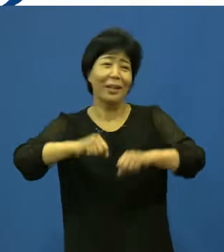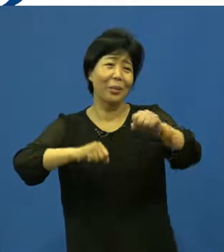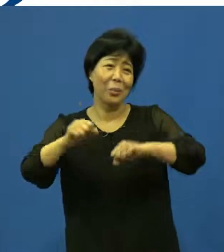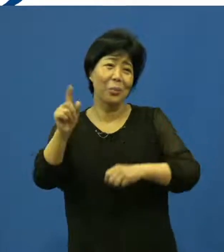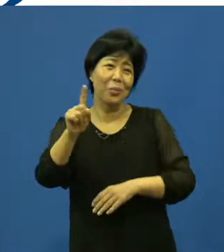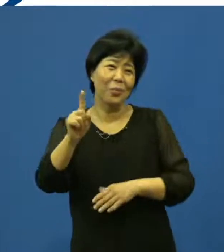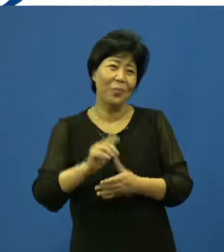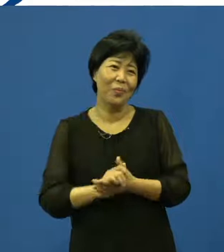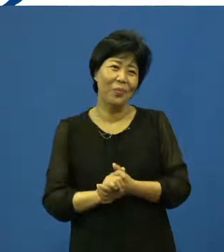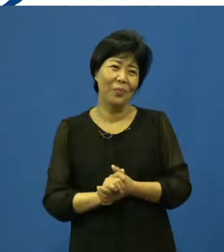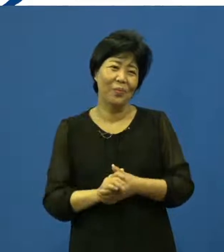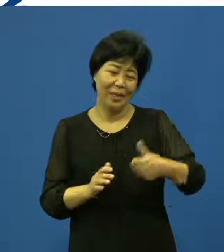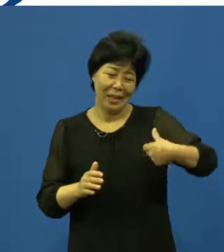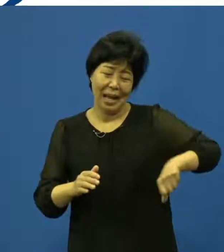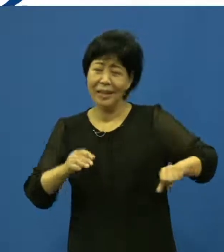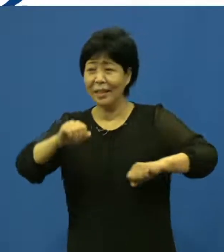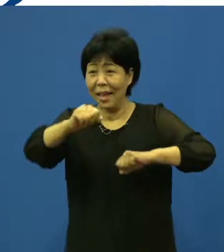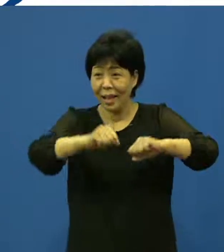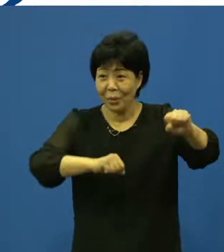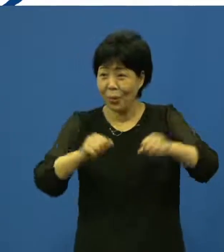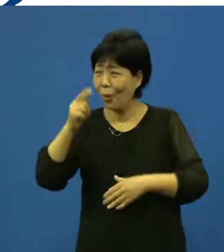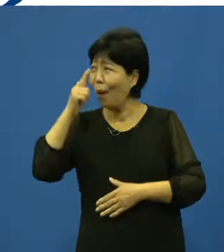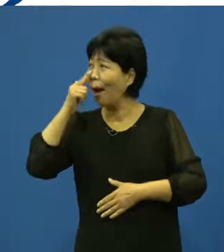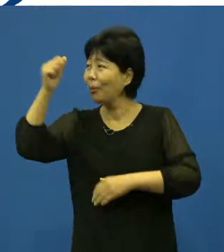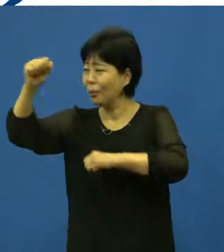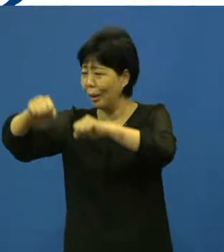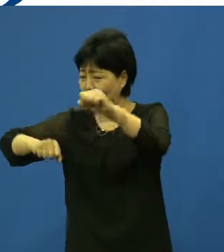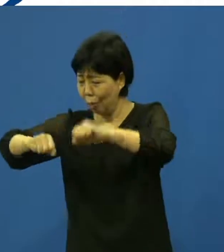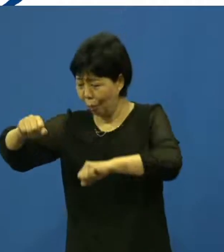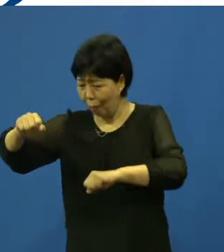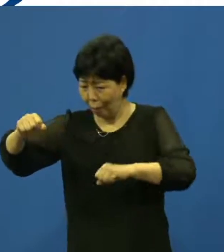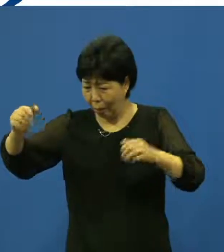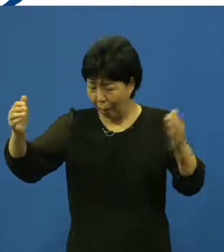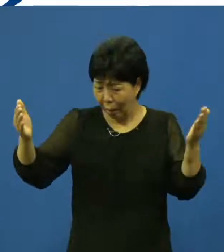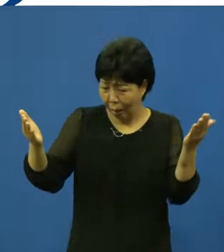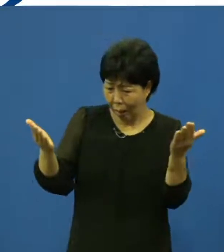그래서 그가 행한 행동과 아버지의 행동은 불일치한다.